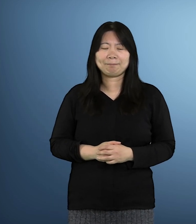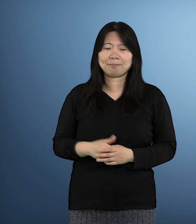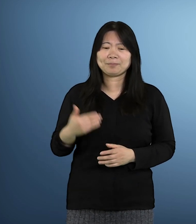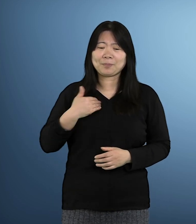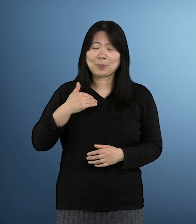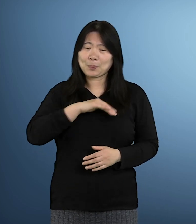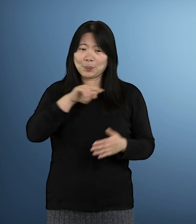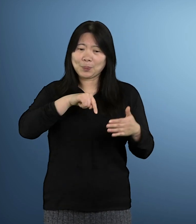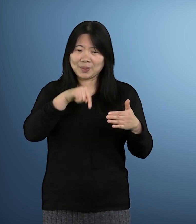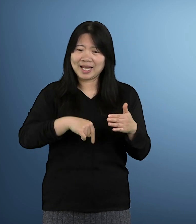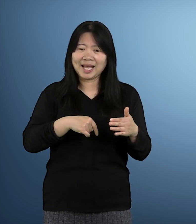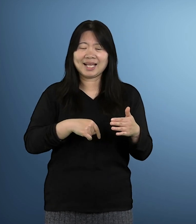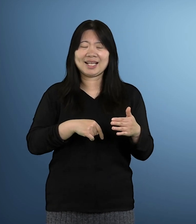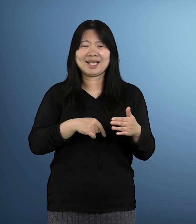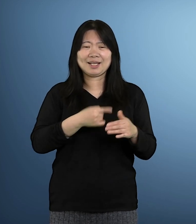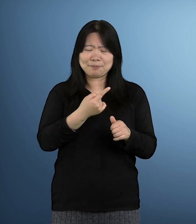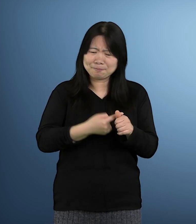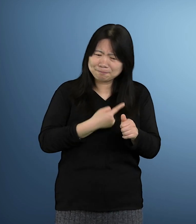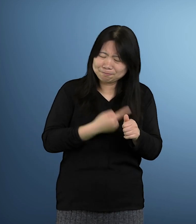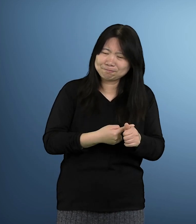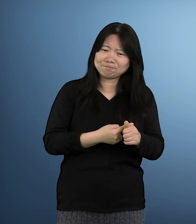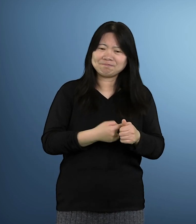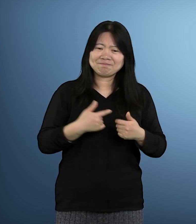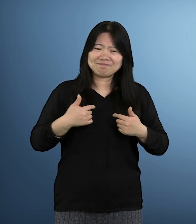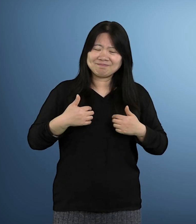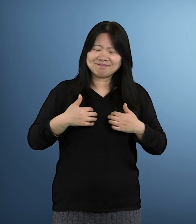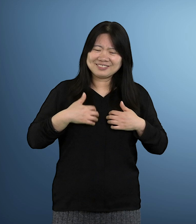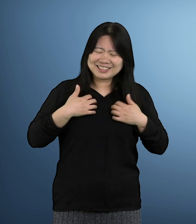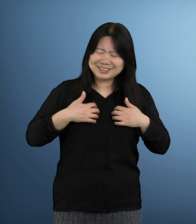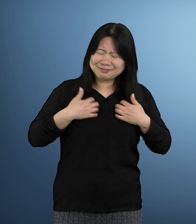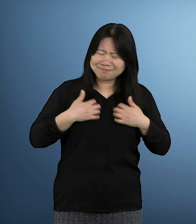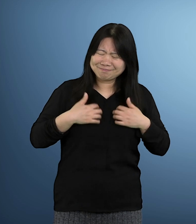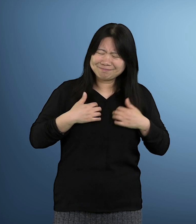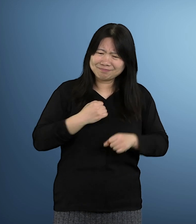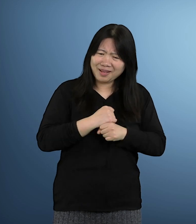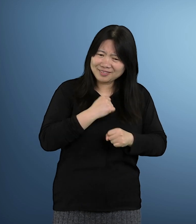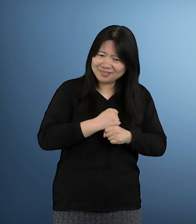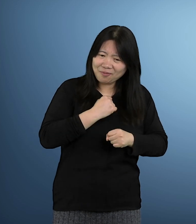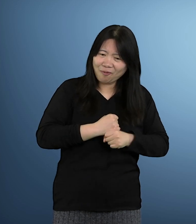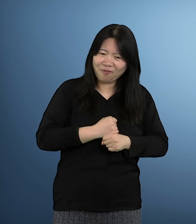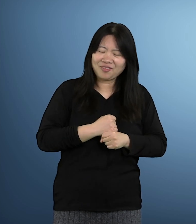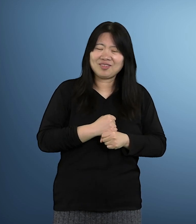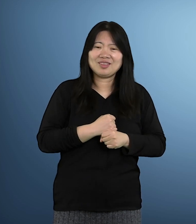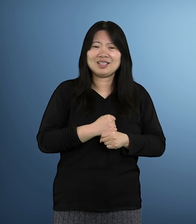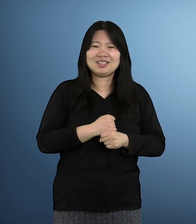우리 속에서 기쁨을 생성해 내려면